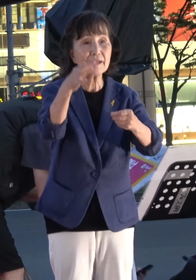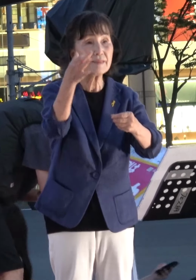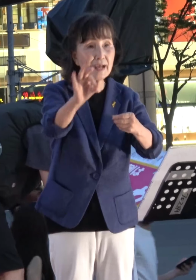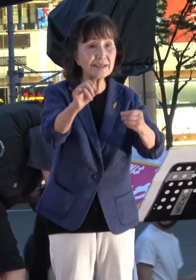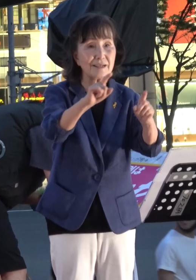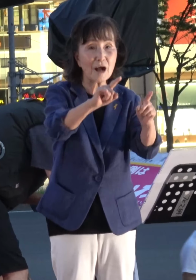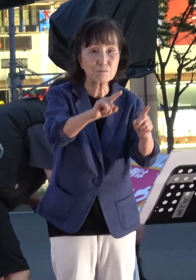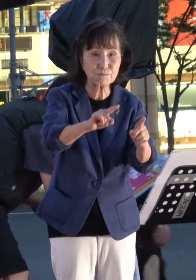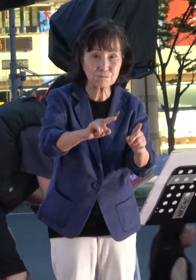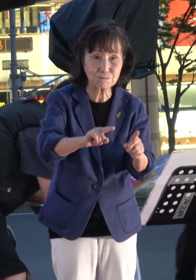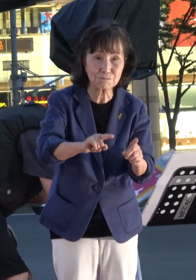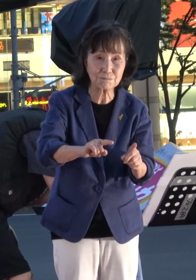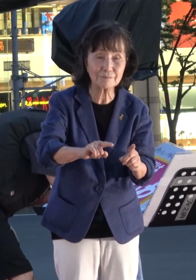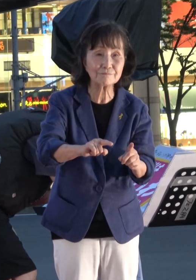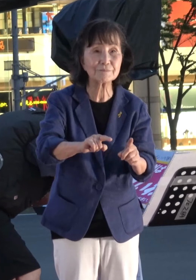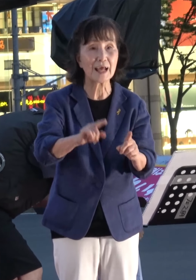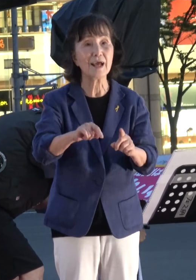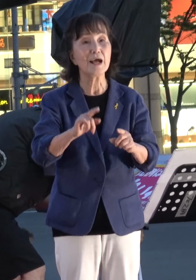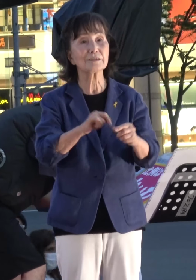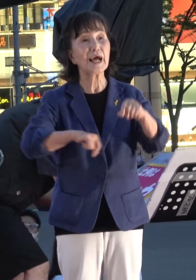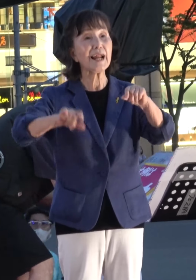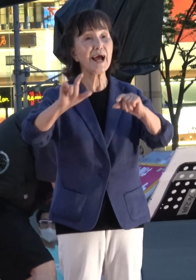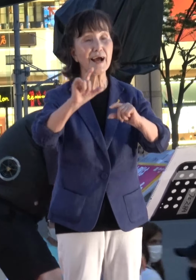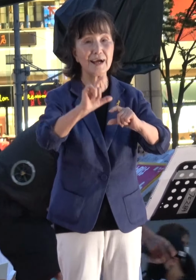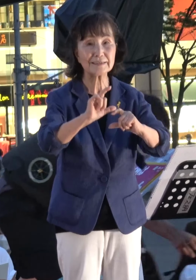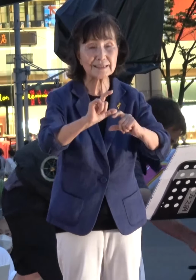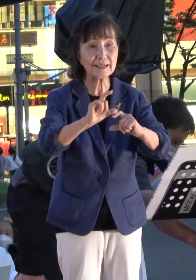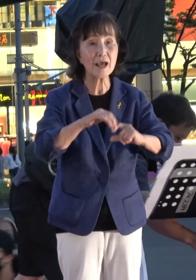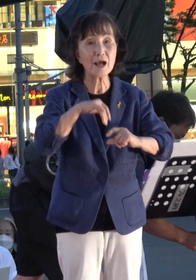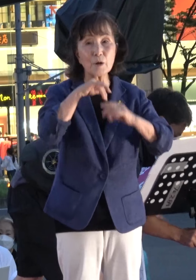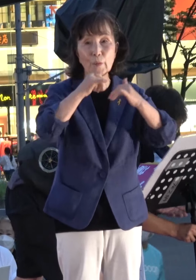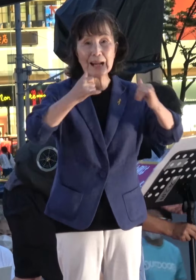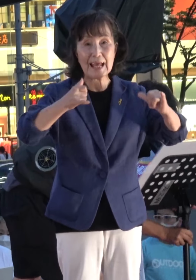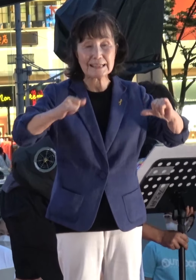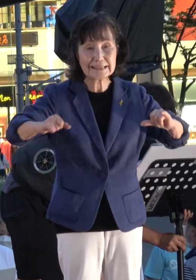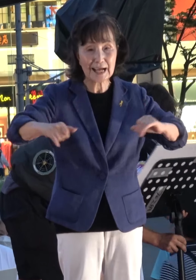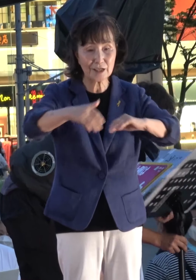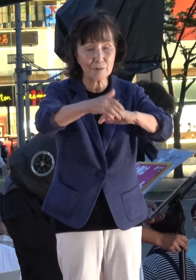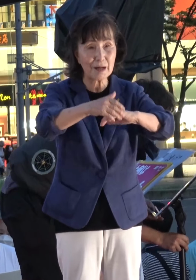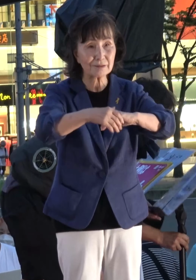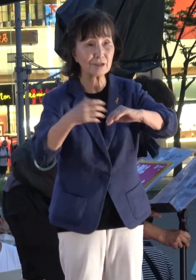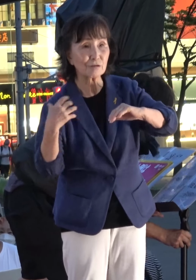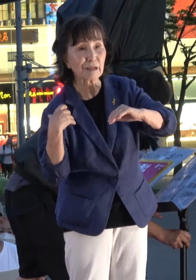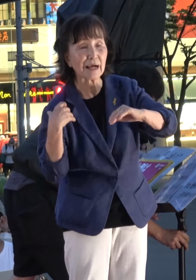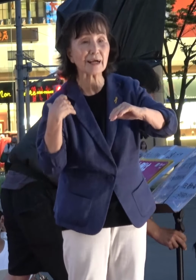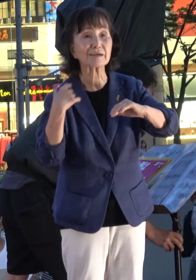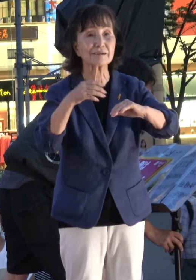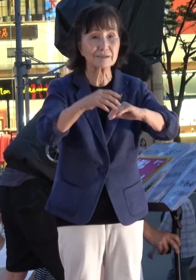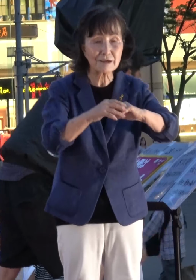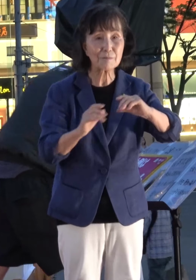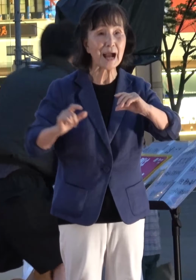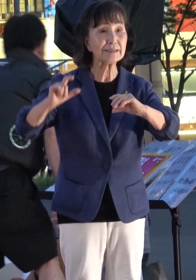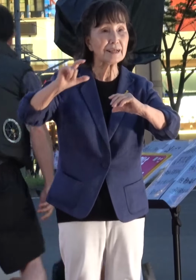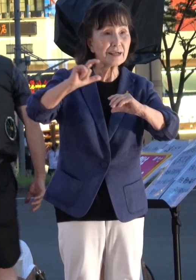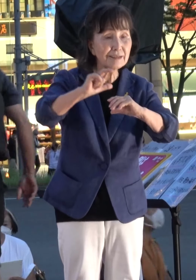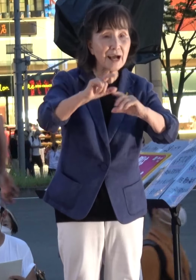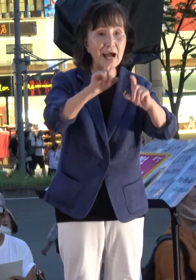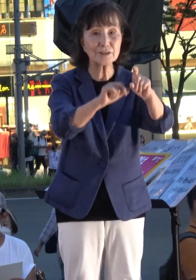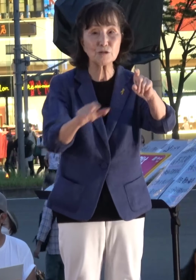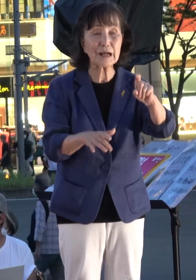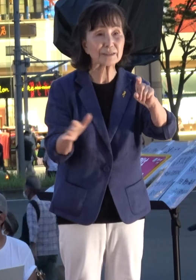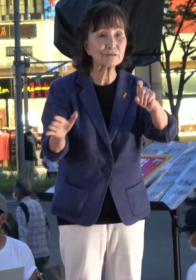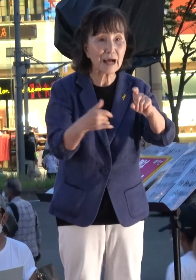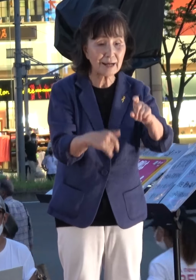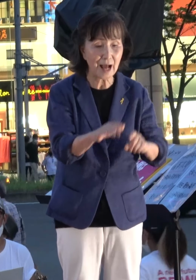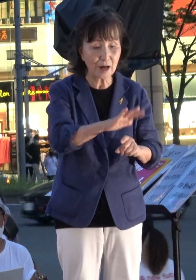されています。そしてさらに高齢者の窓口負担倍になる。そして10月からは